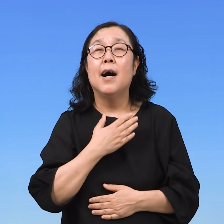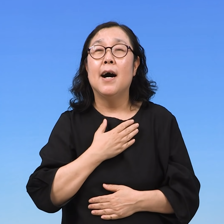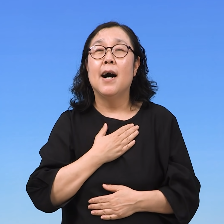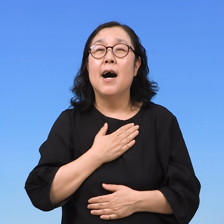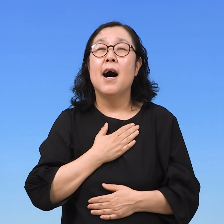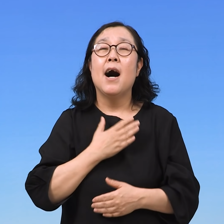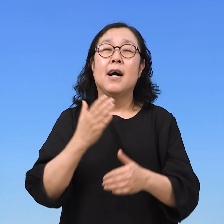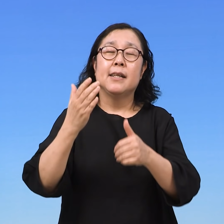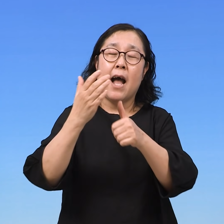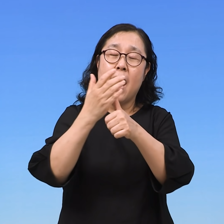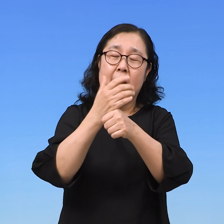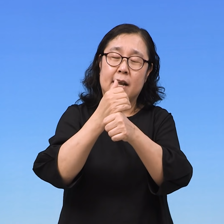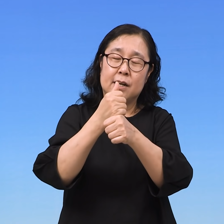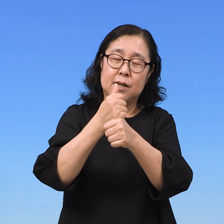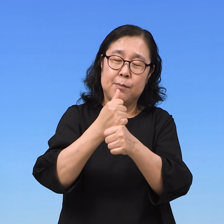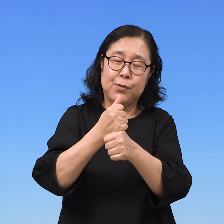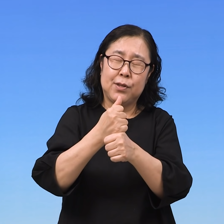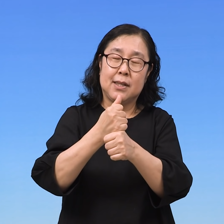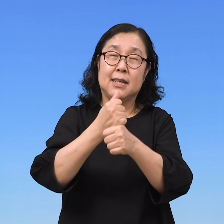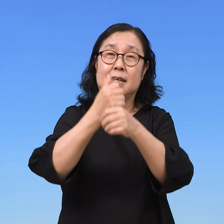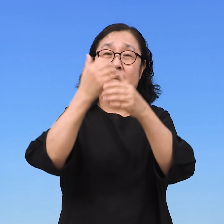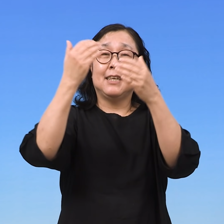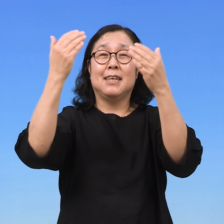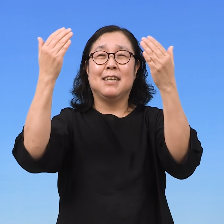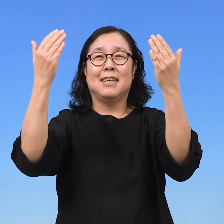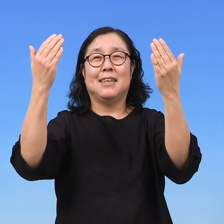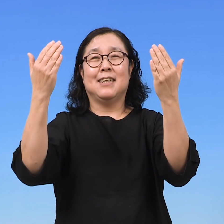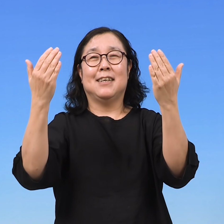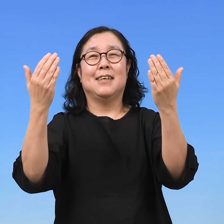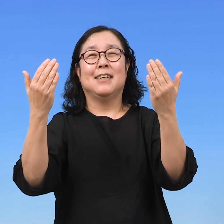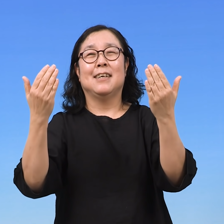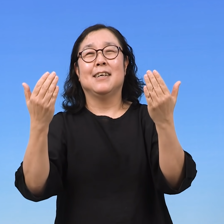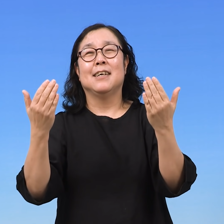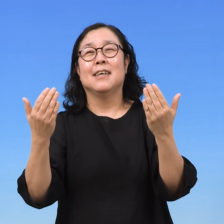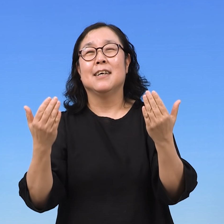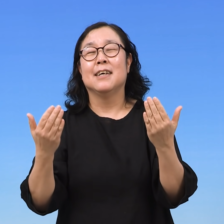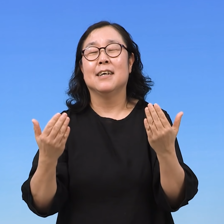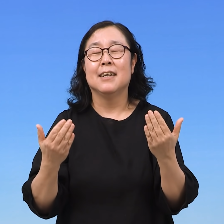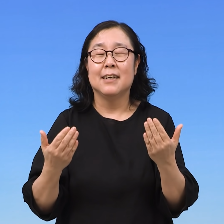나를 붙드시는 하나님의 은혜,